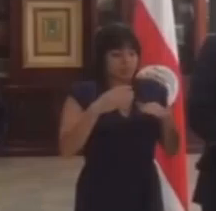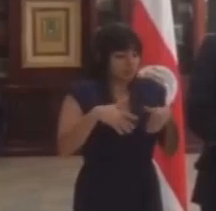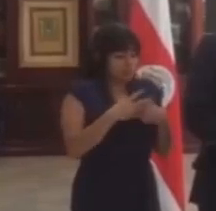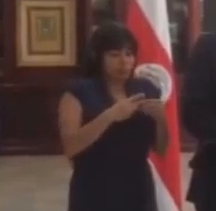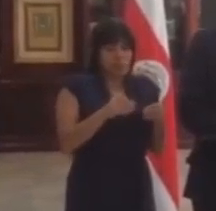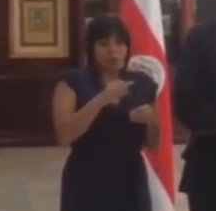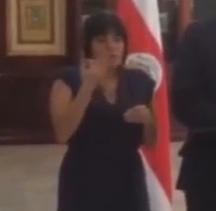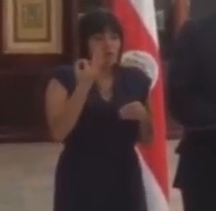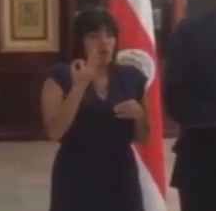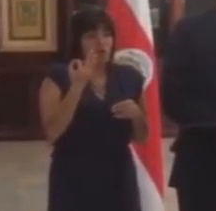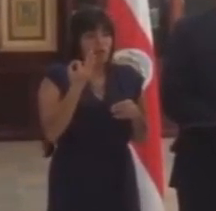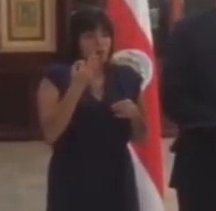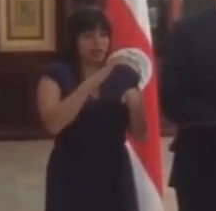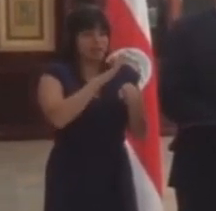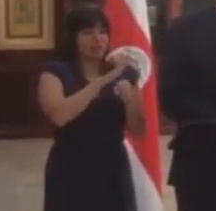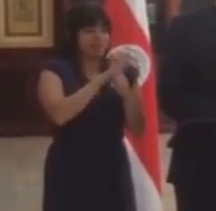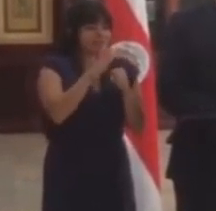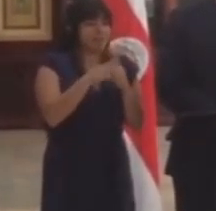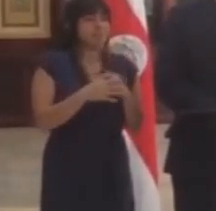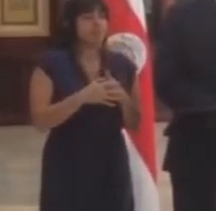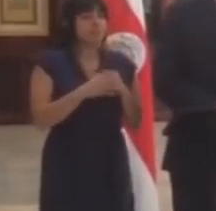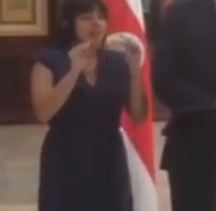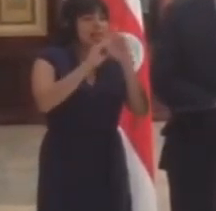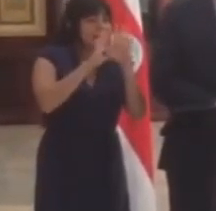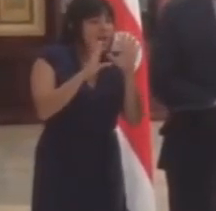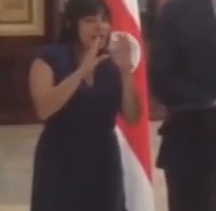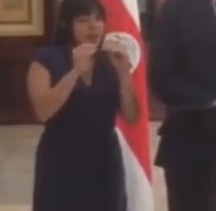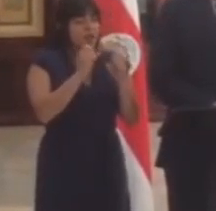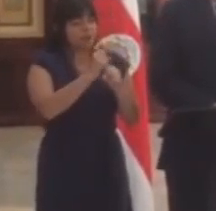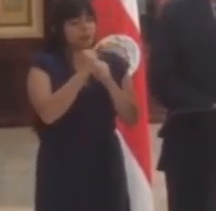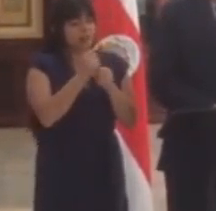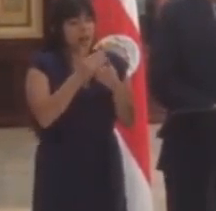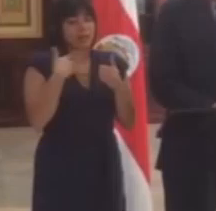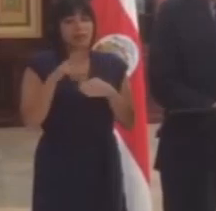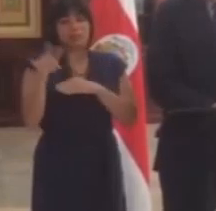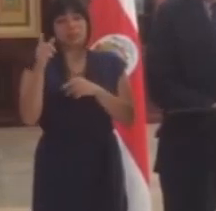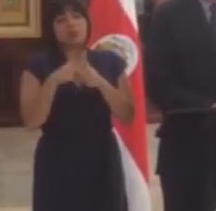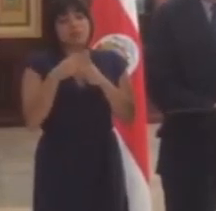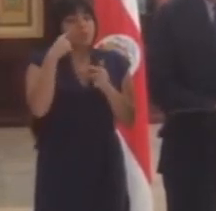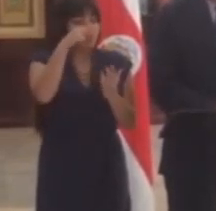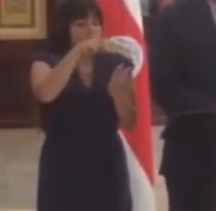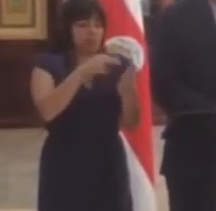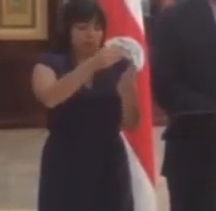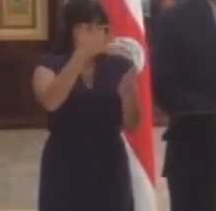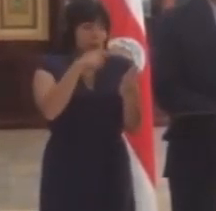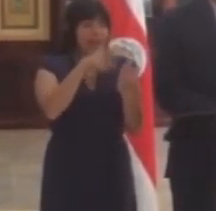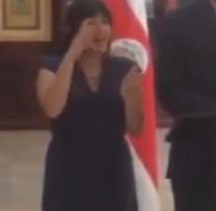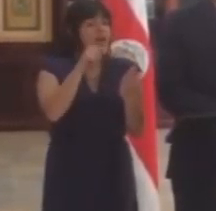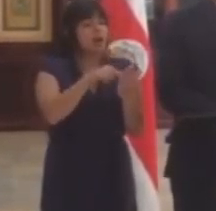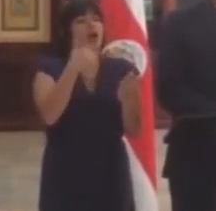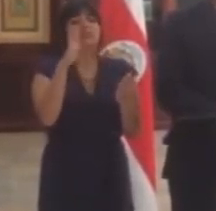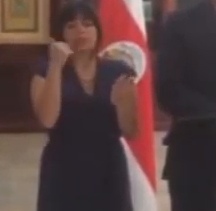resolver de manera absolutamente clara y convincente antes de mi salida del país. Voy a ver el informe. Sí. Yo creo que hay